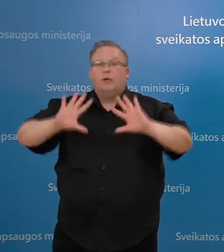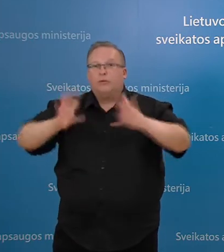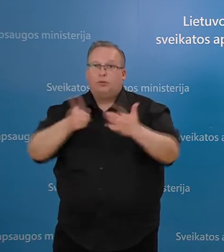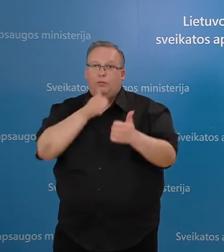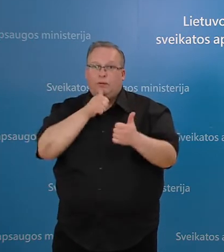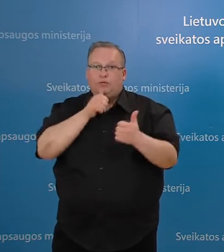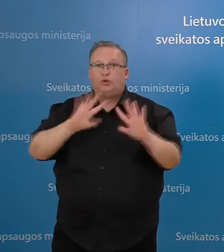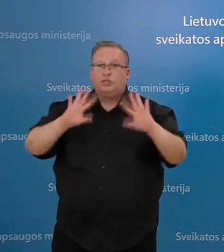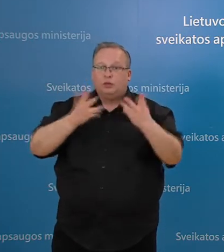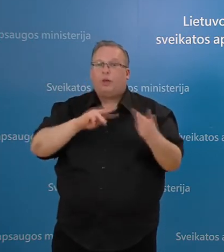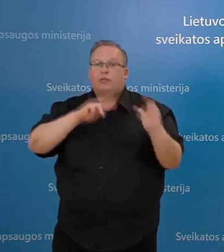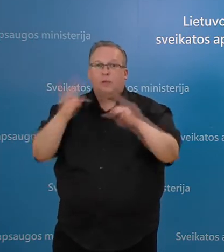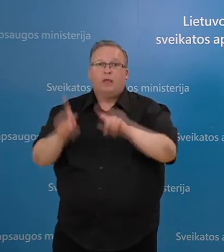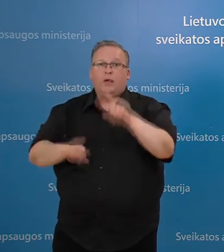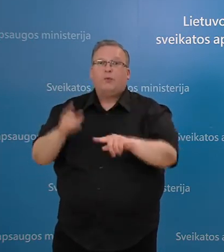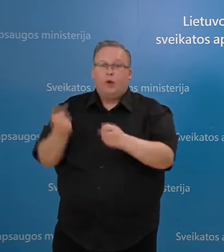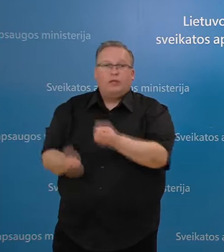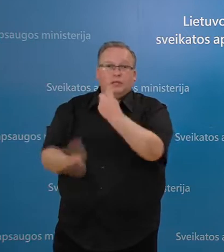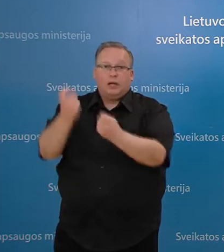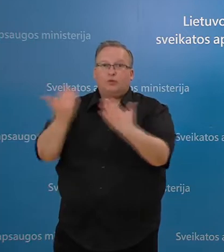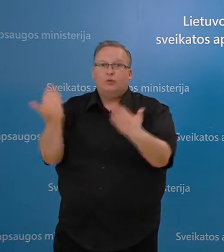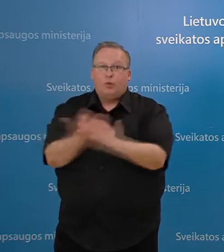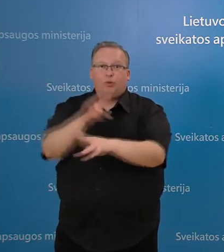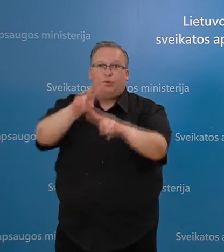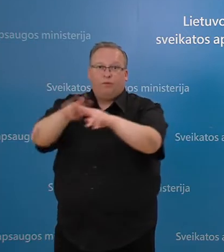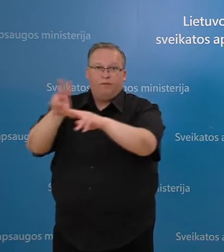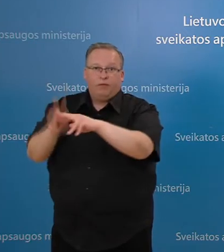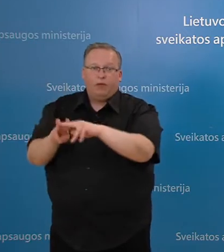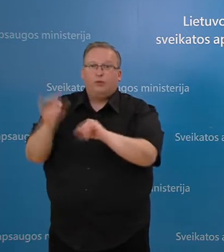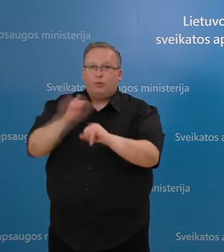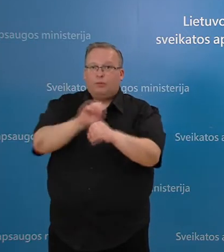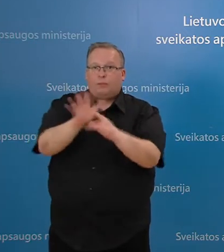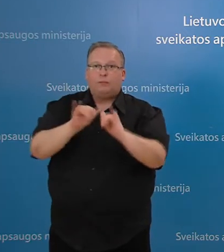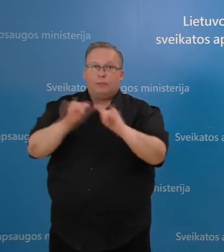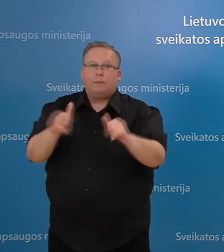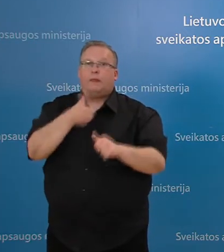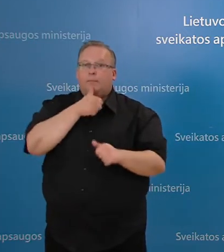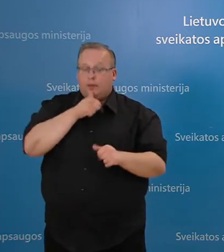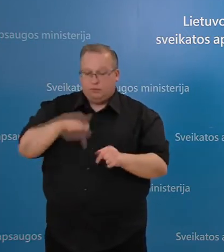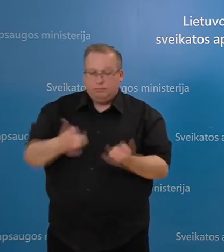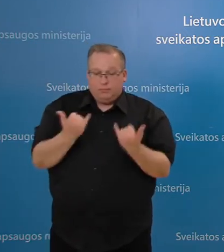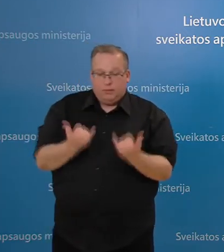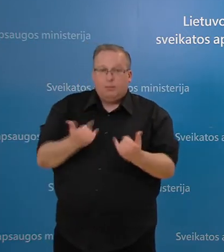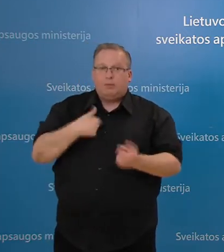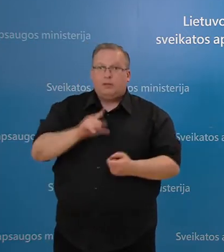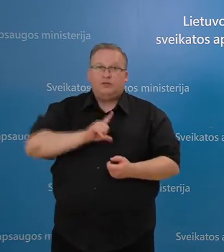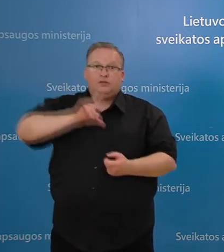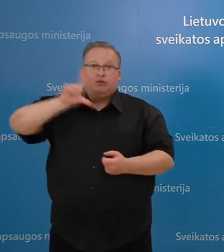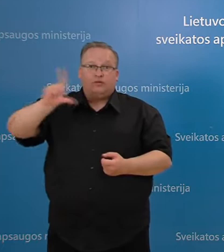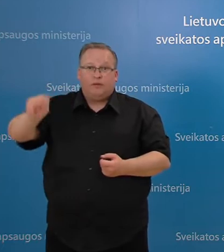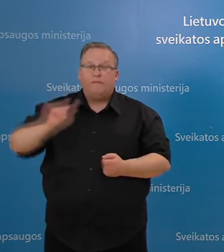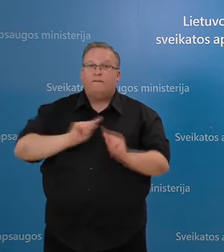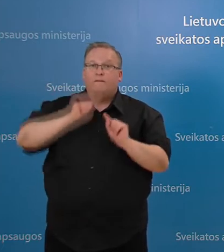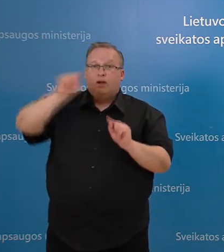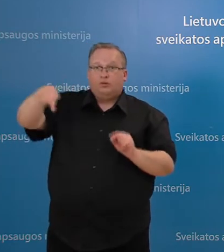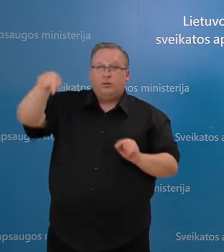jeigu atsirastų naujų židinių? Ir ar gali, pavyzdžiui, būti taip, kad išvykstama, tarkime, dabar ir vykstant į tą